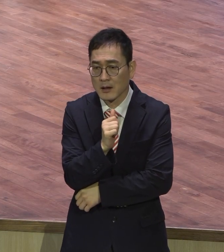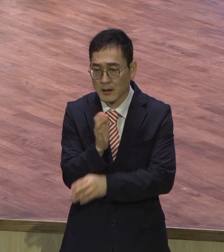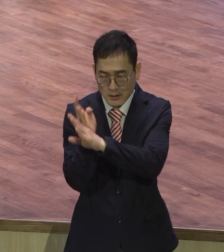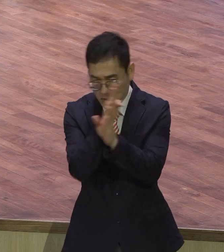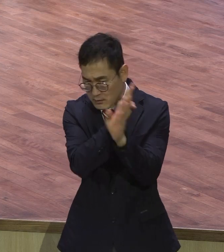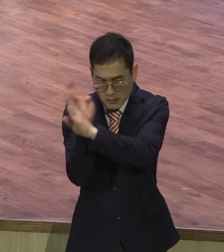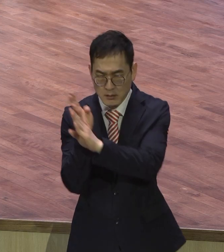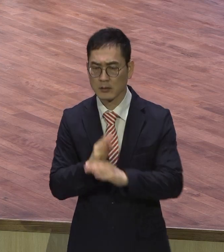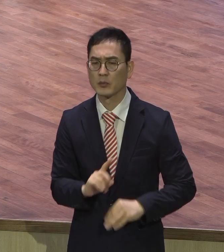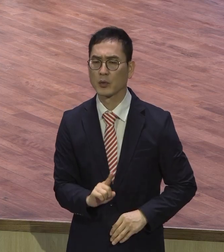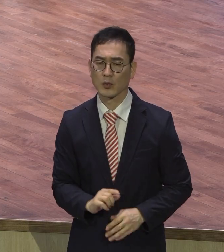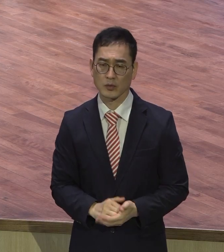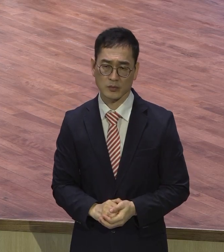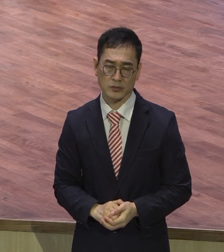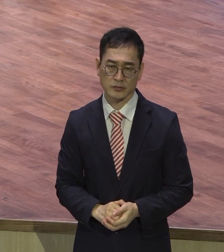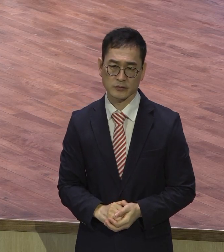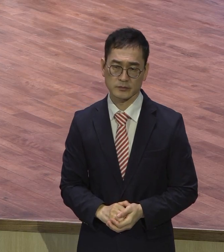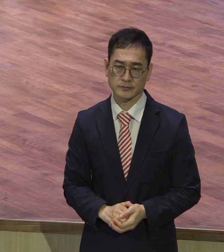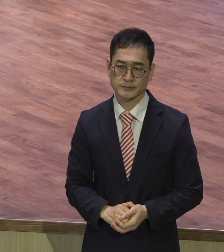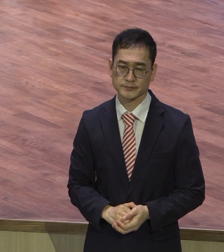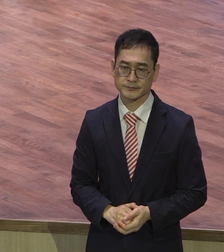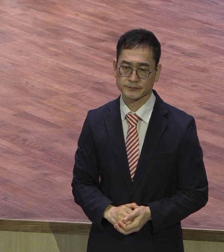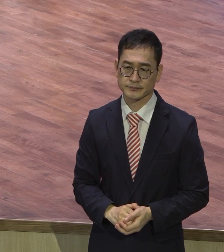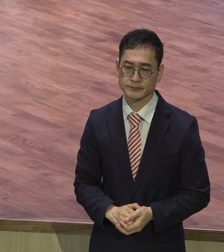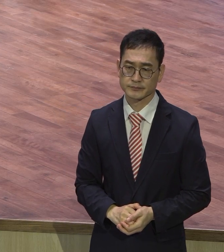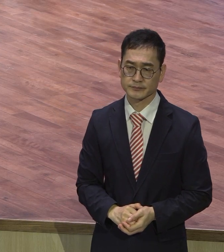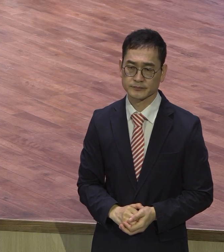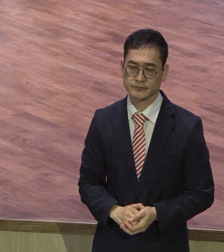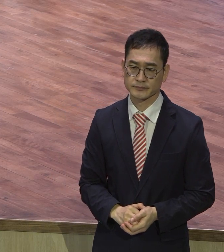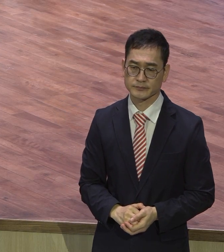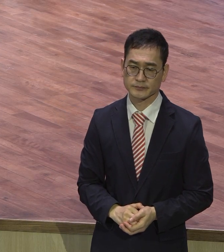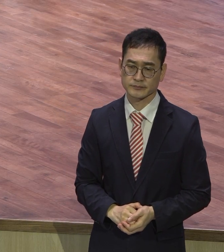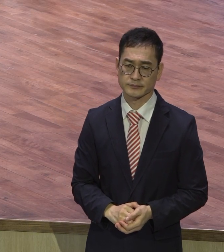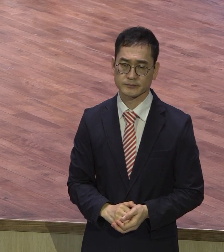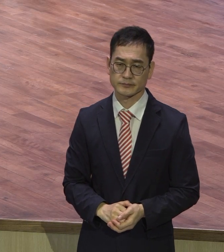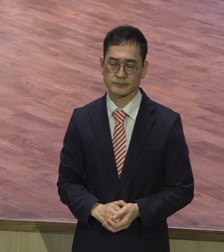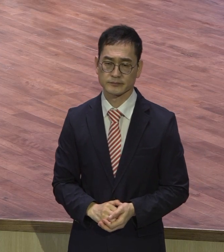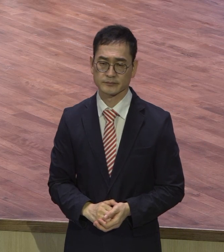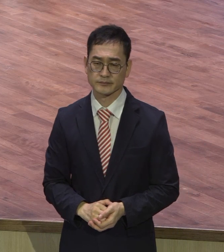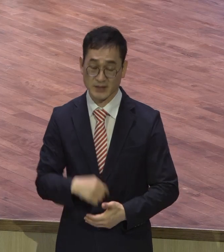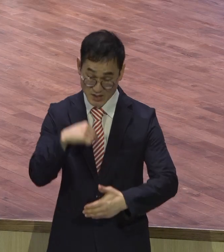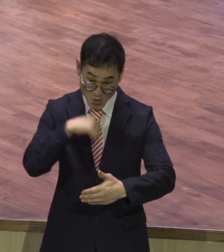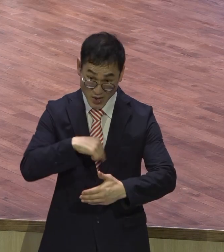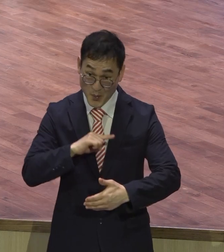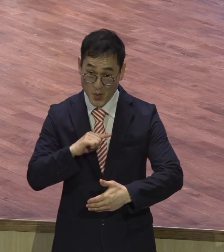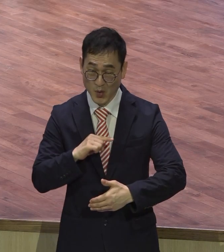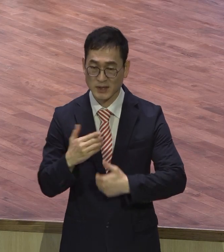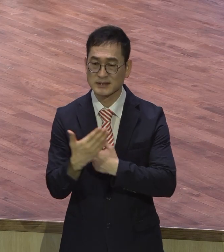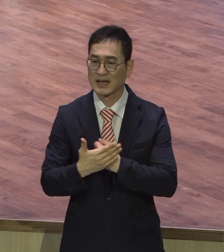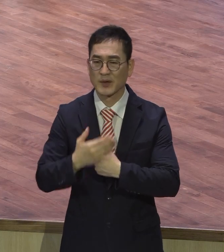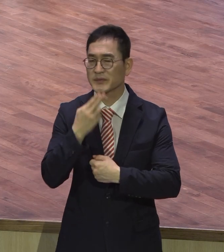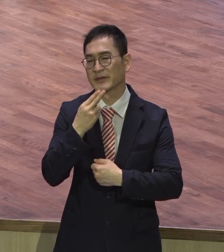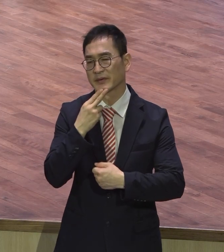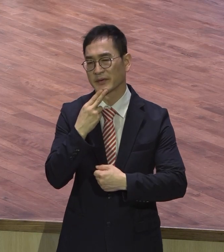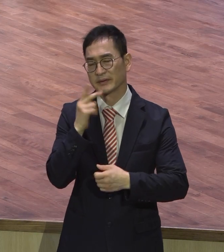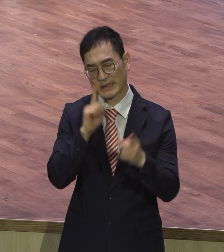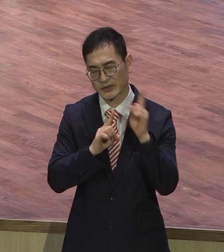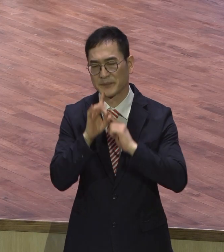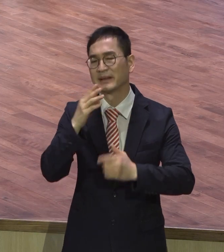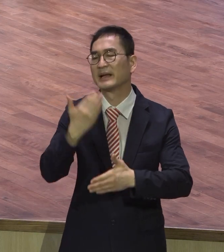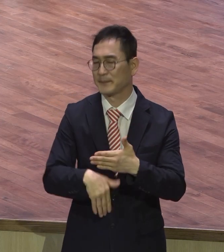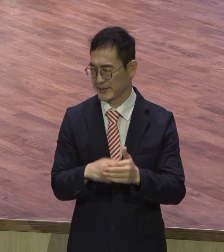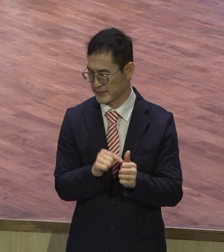절대 그 사람 은혜 받은 사람 아닙니다 상처만 계속 받을 사람이지 어려받을 사람 아니에요 내가